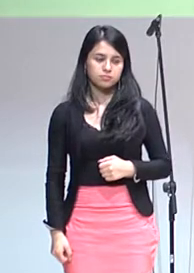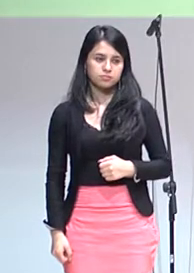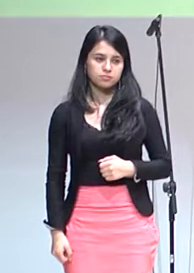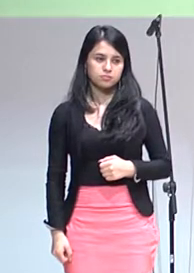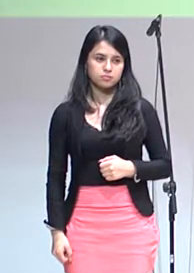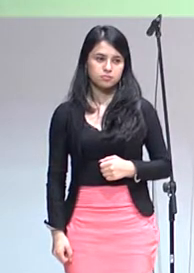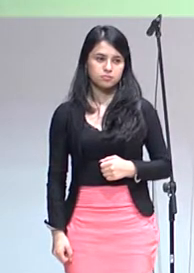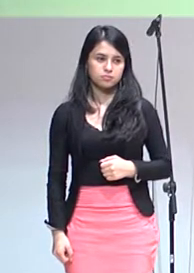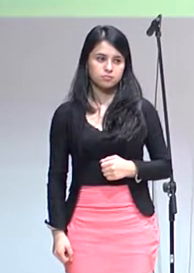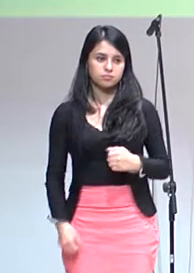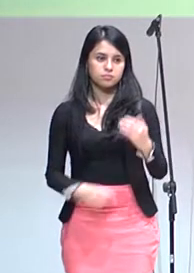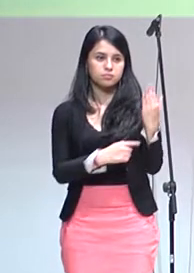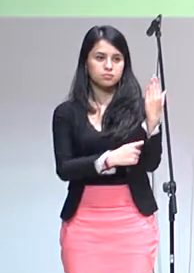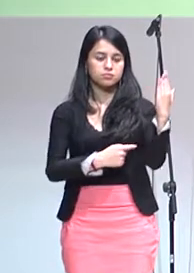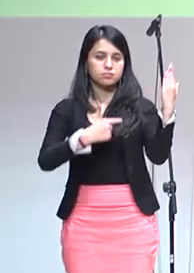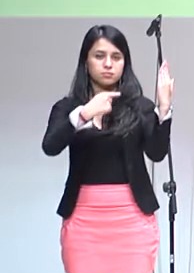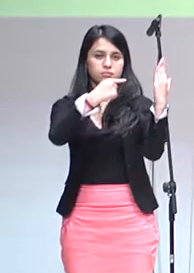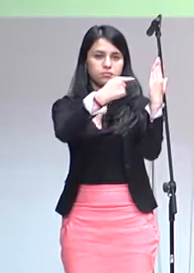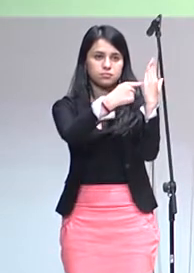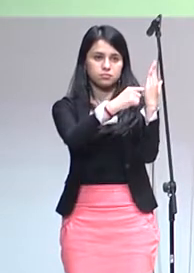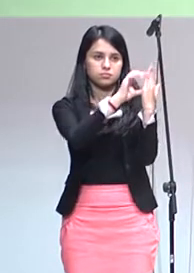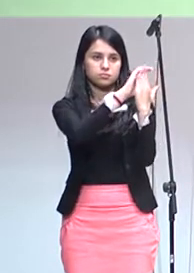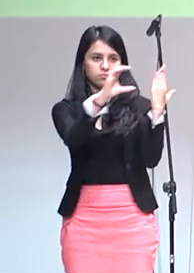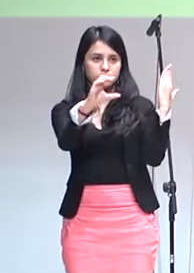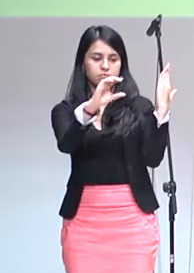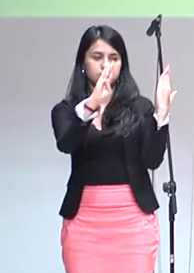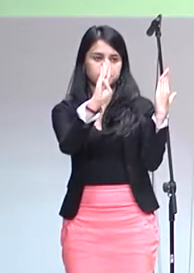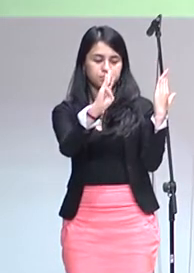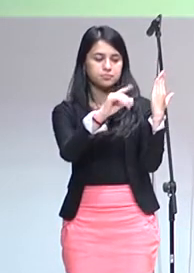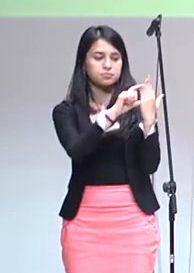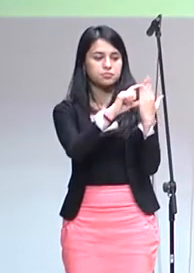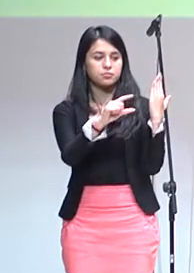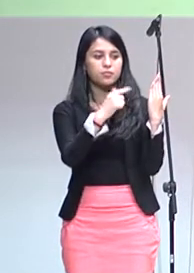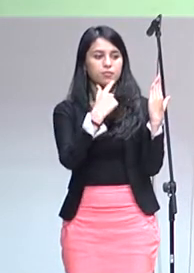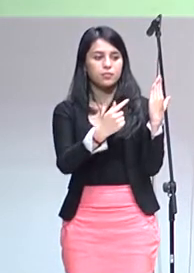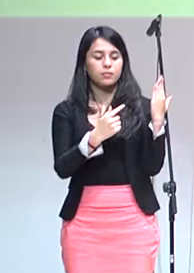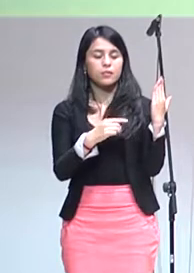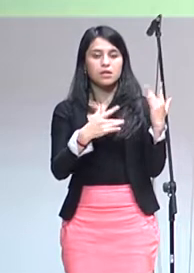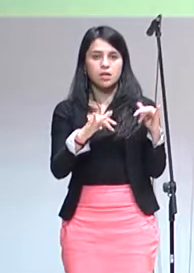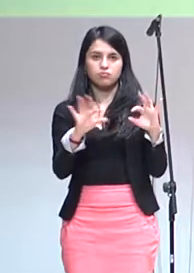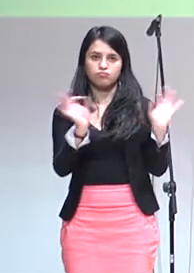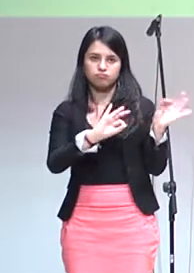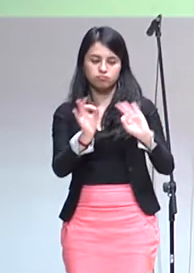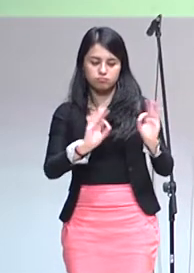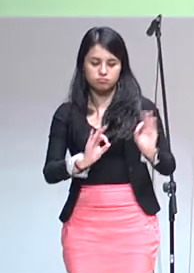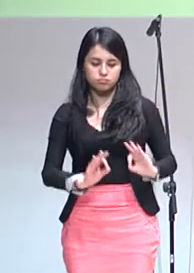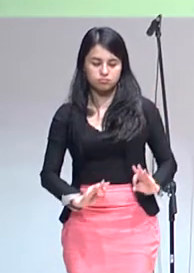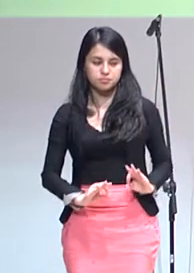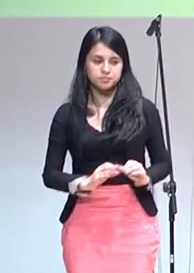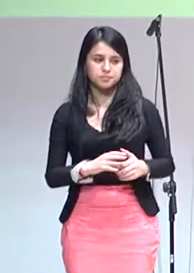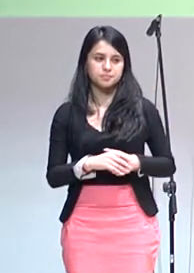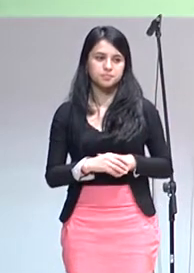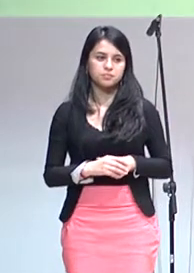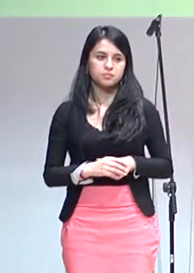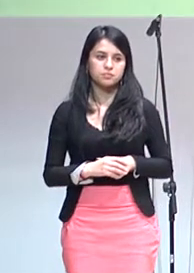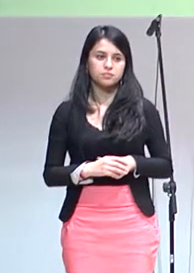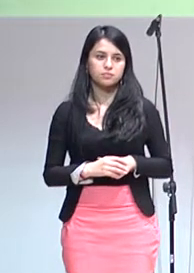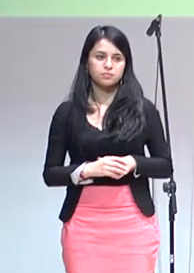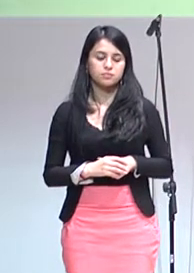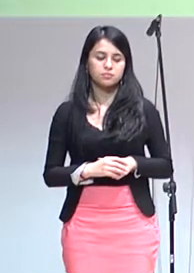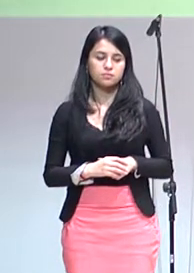en la clasificación B. Estamos en la clasificación B, estamos ahí peleando la clasificación.